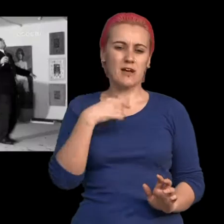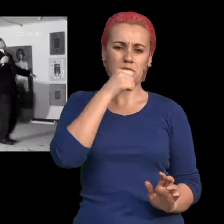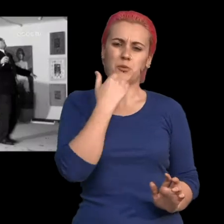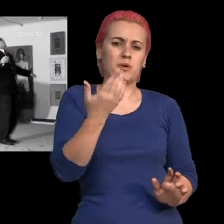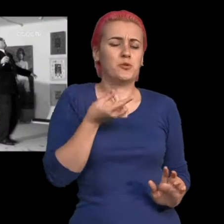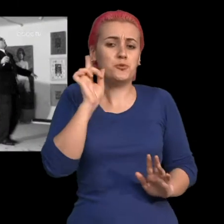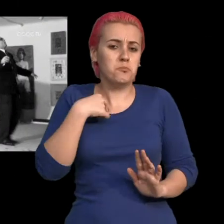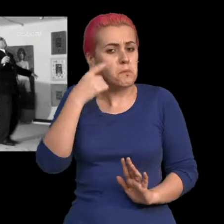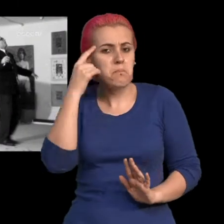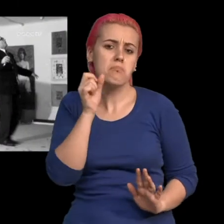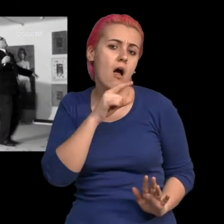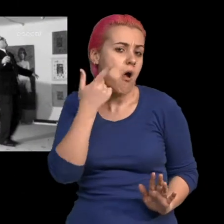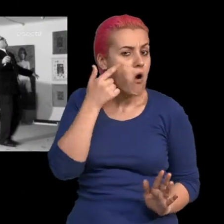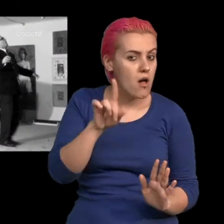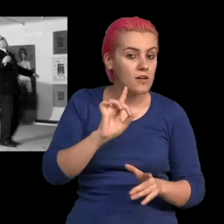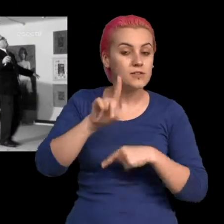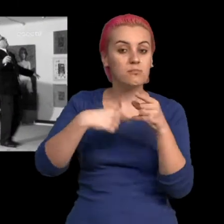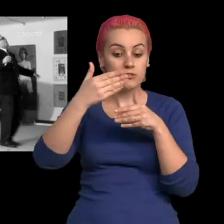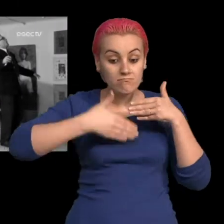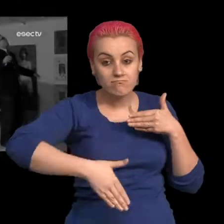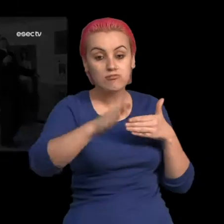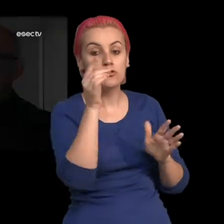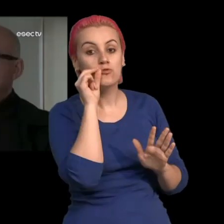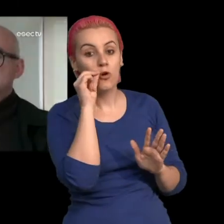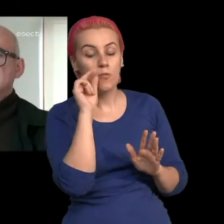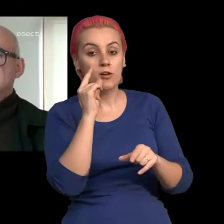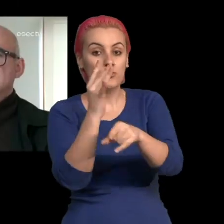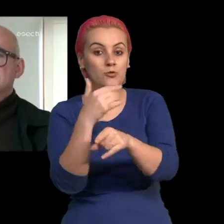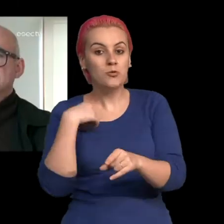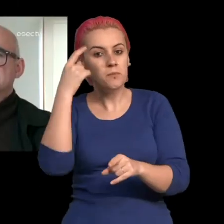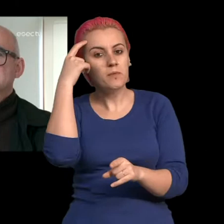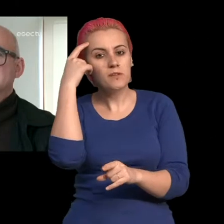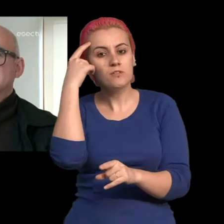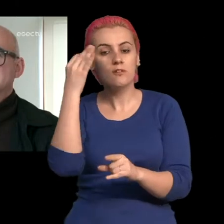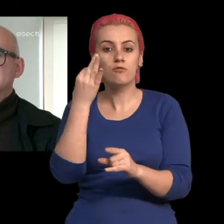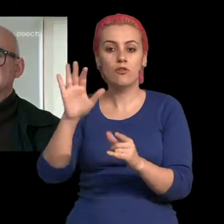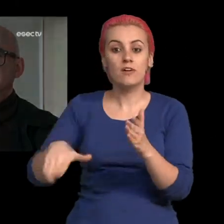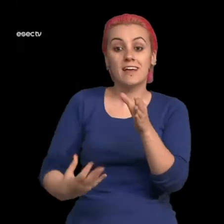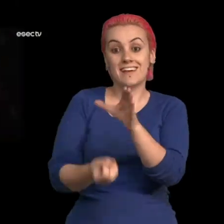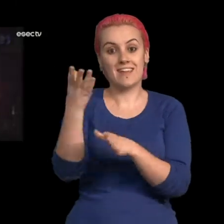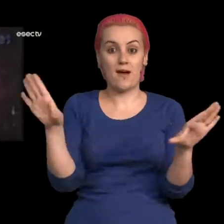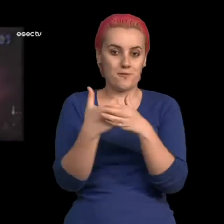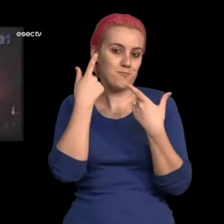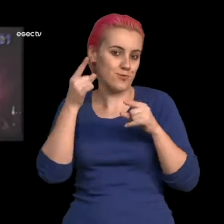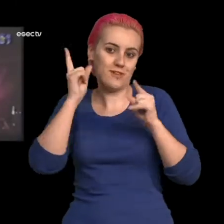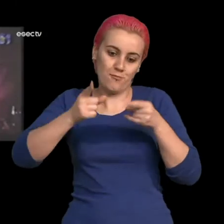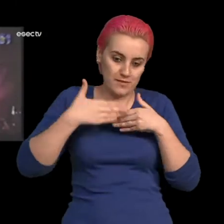cantor, e a partir daí, sobretudo o José Ferrão achou que podia fazer mais letras, então surgiu o Repórter Estrábico.